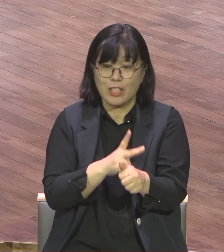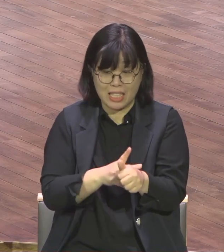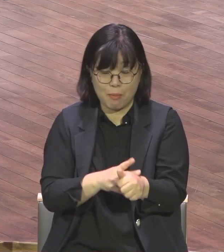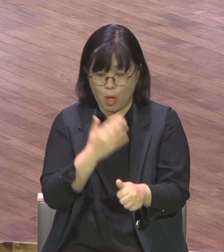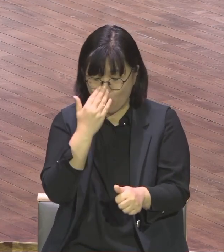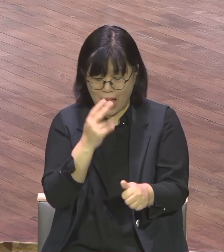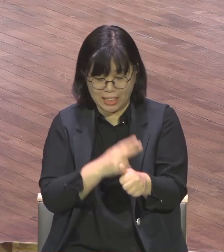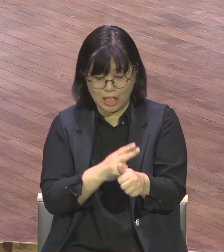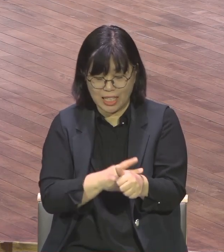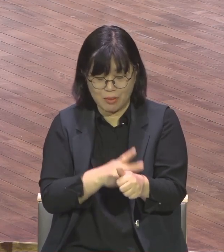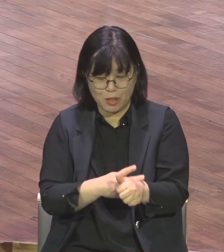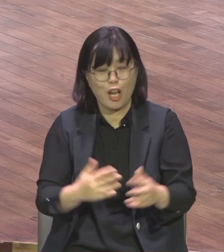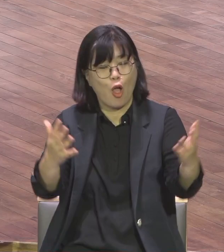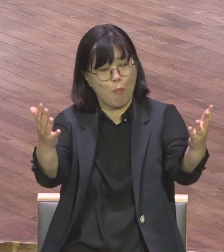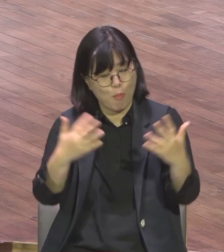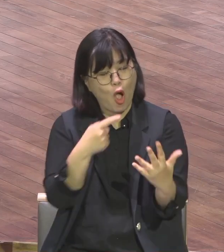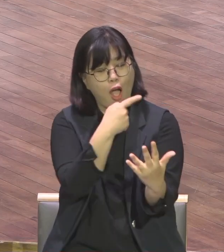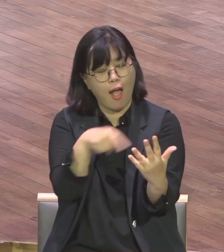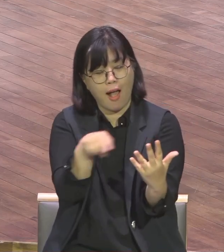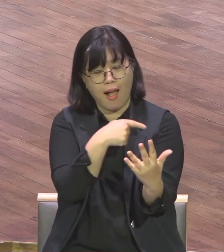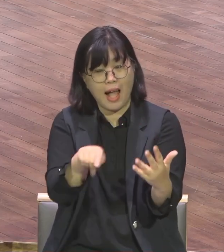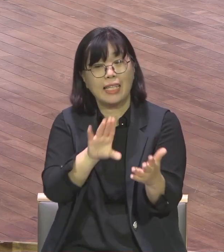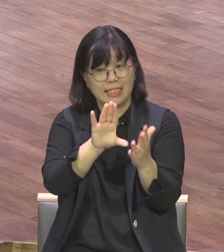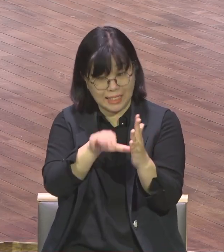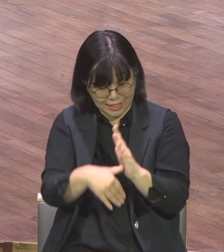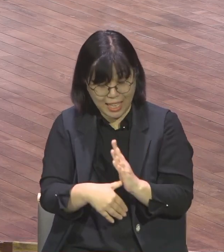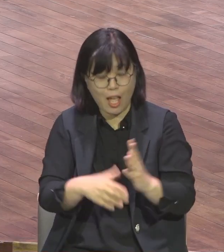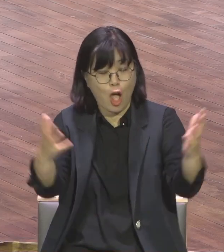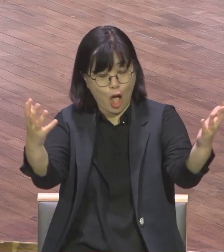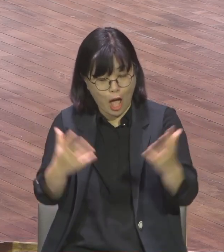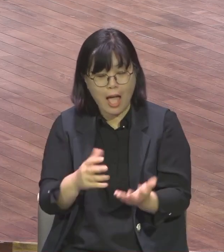이 솔로몬 행각에 모여서 요즘 말하면 대형